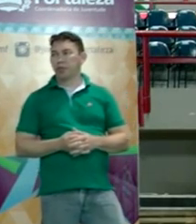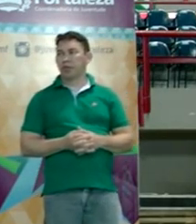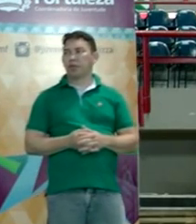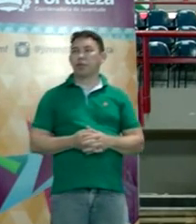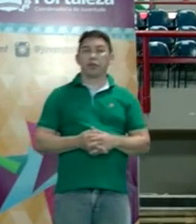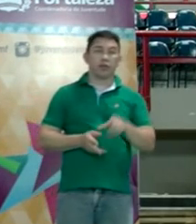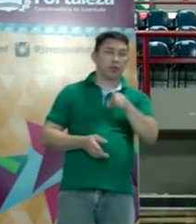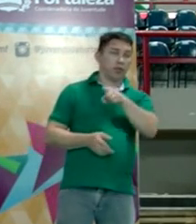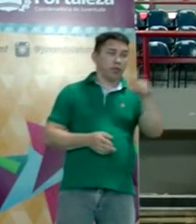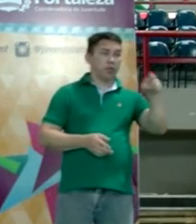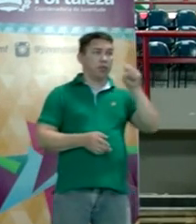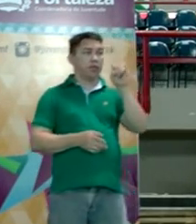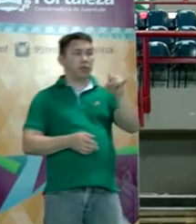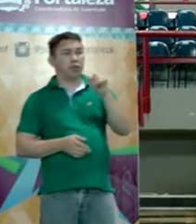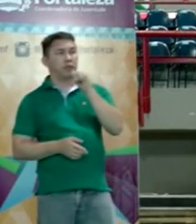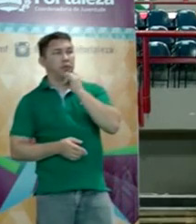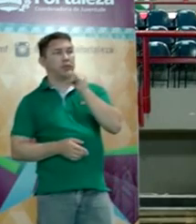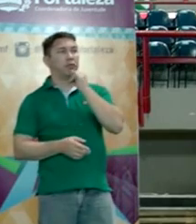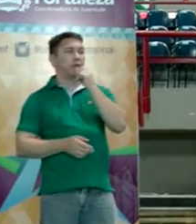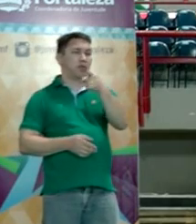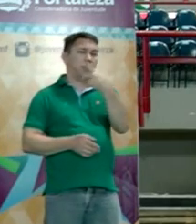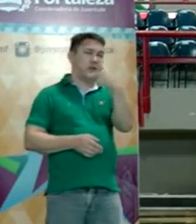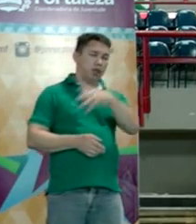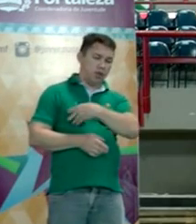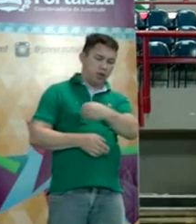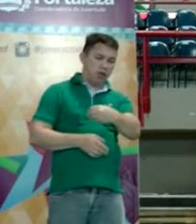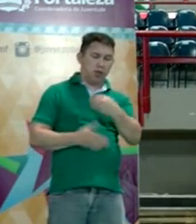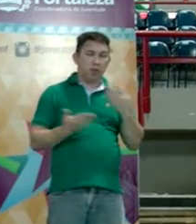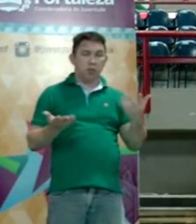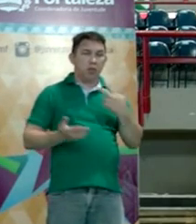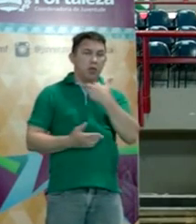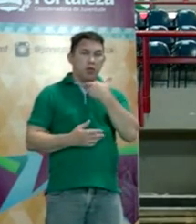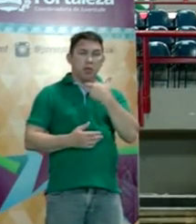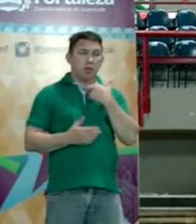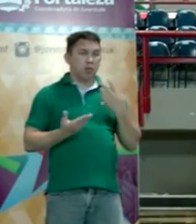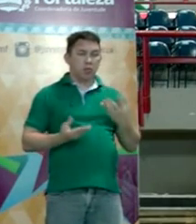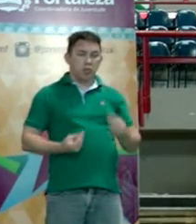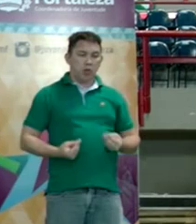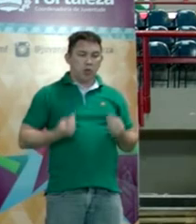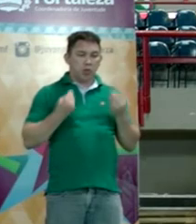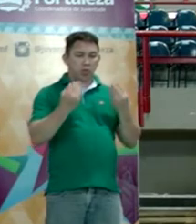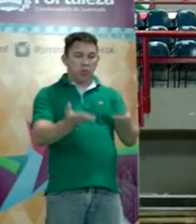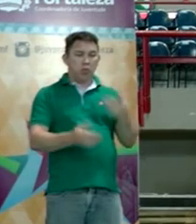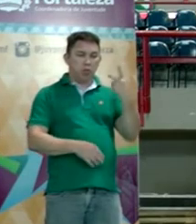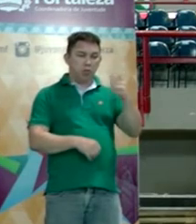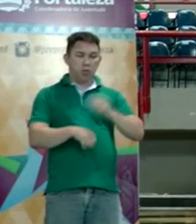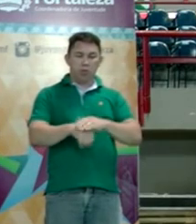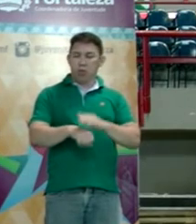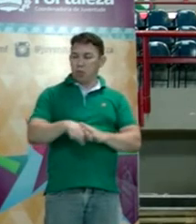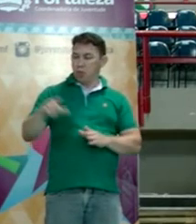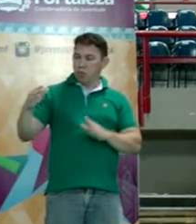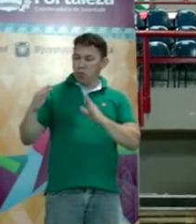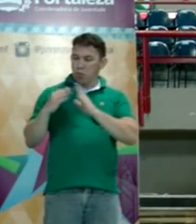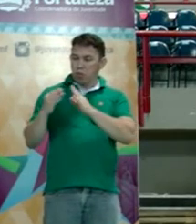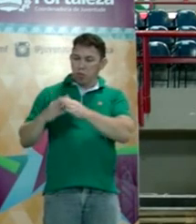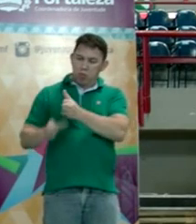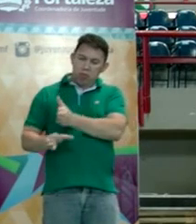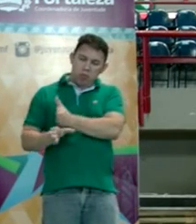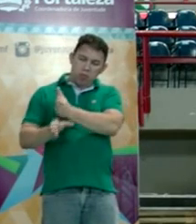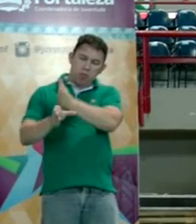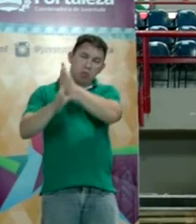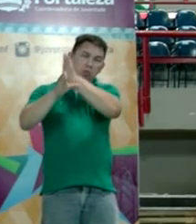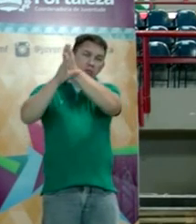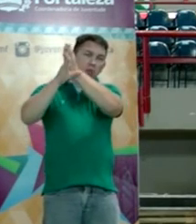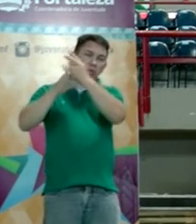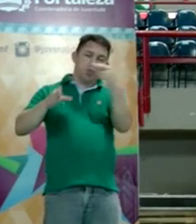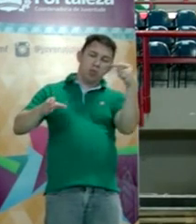coisa. É como se você tem um filho, você não pode dar a ele o que o teu vizinho tem. Aí tu construi um muro